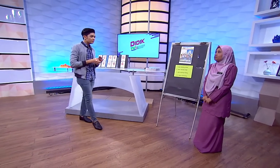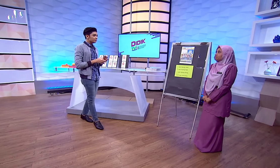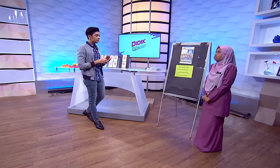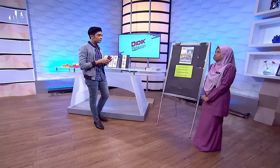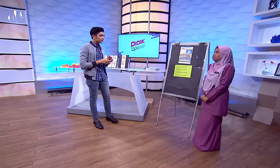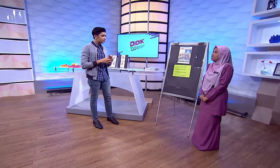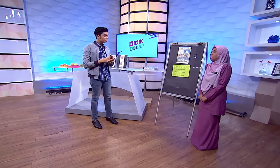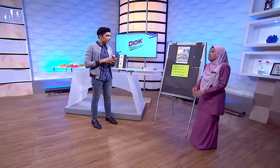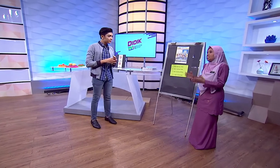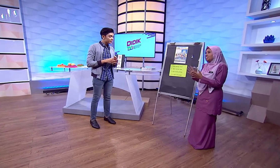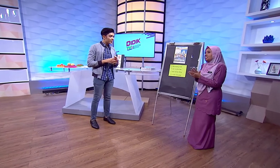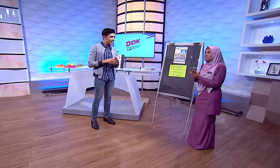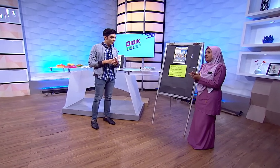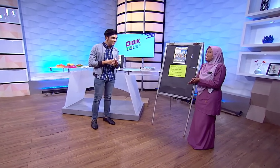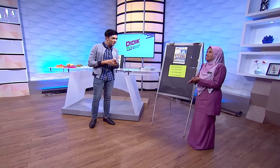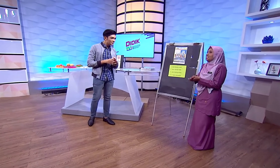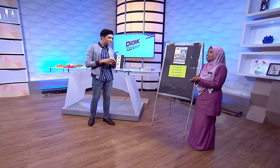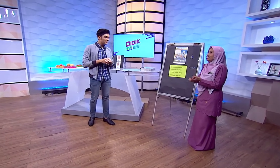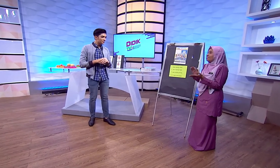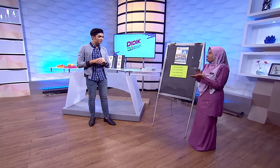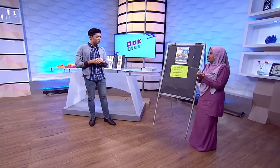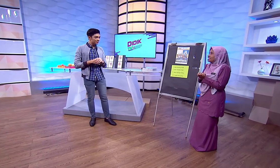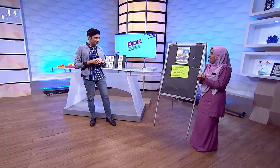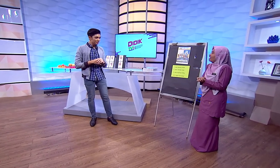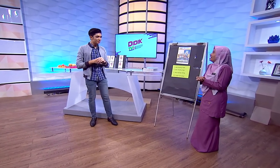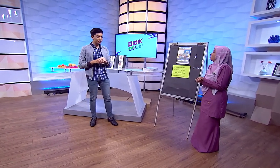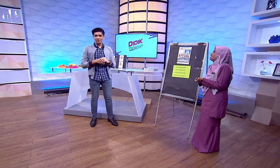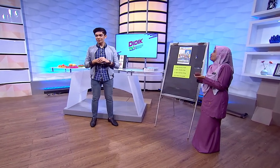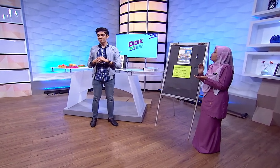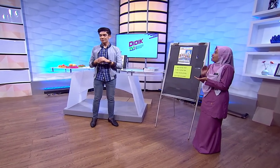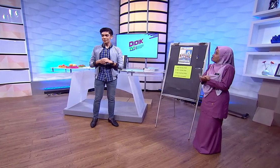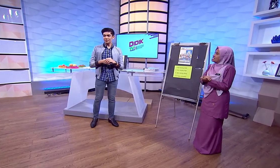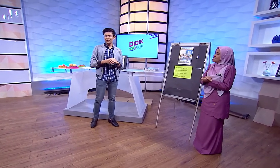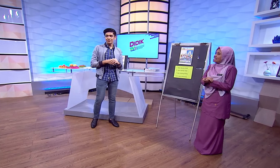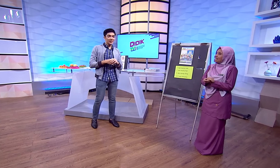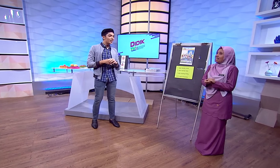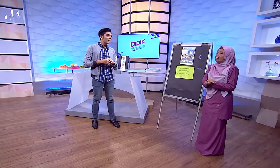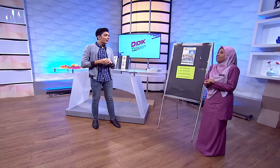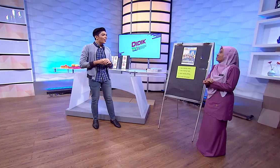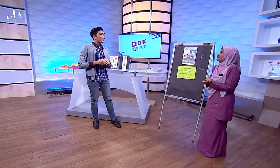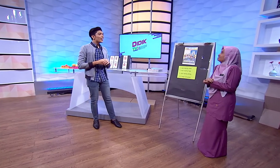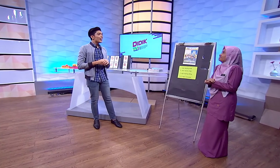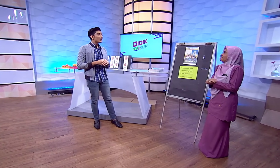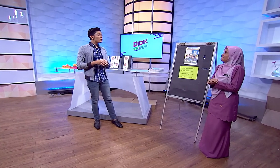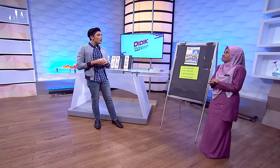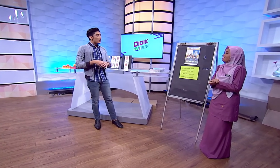amta jika nyanyi tidak qiren lagi gitu dah baca ini sih orchis uh